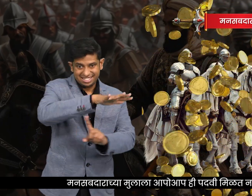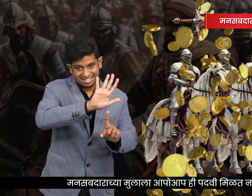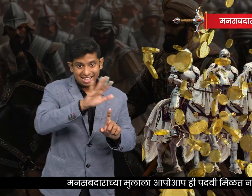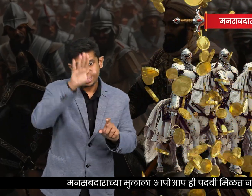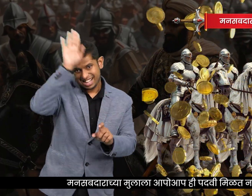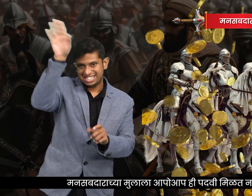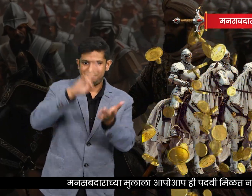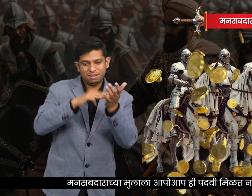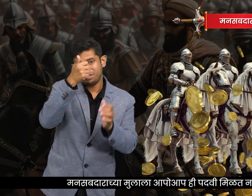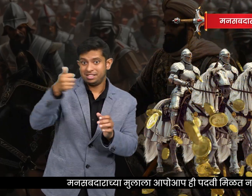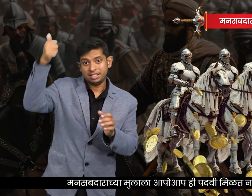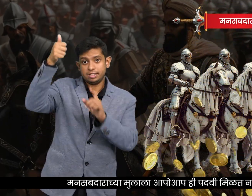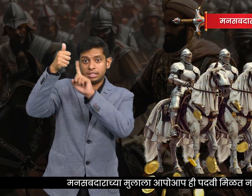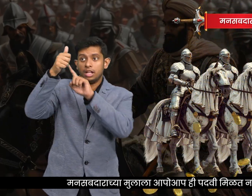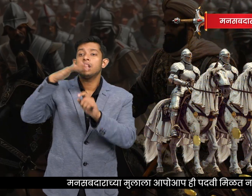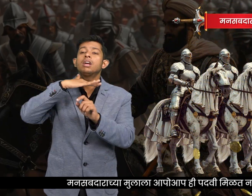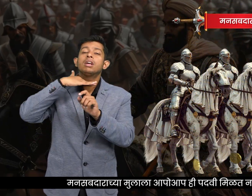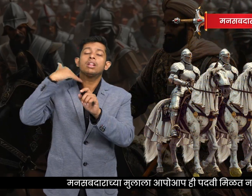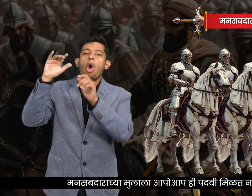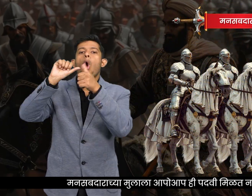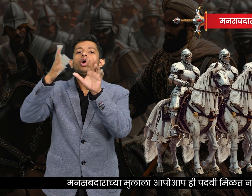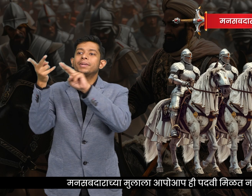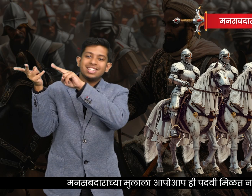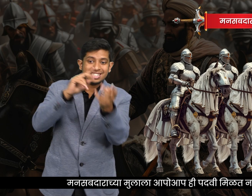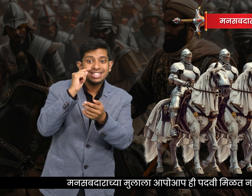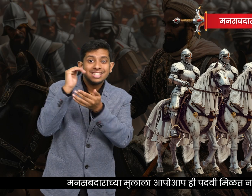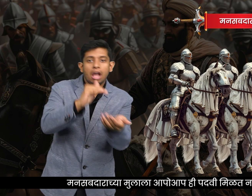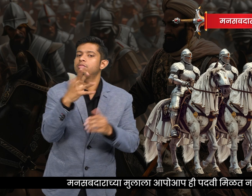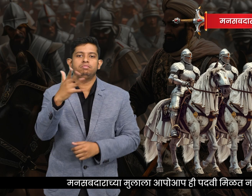मनसबदाराच्या मुलाला आपोआप ही पदवी मिळत नव्हती.